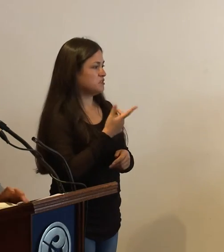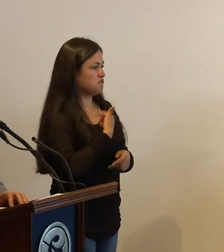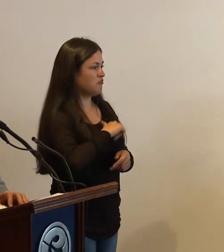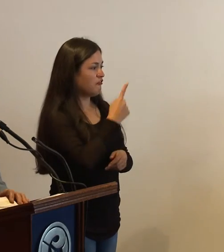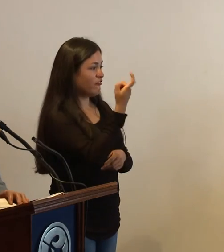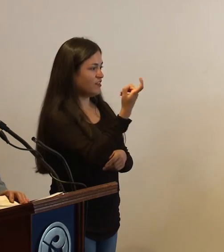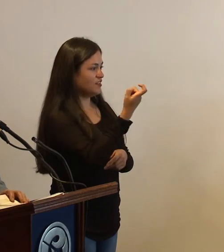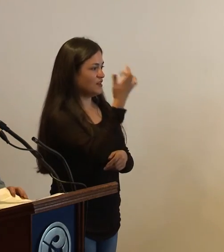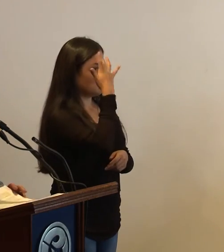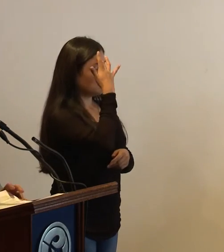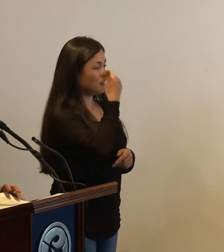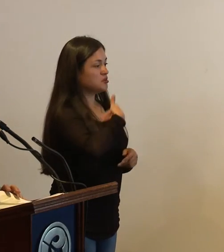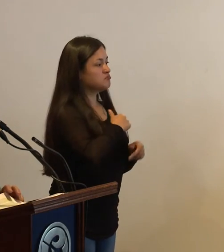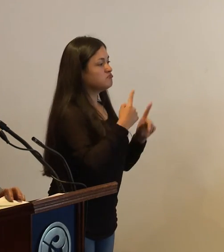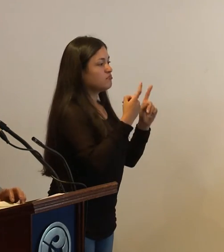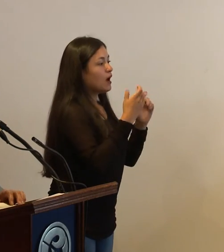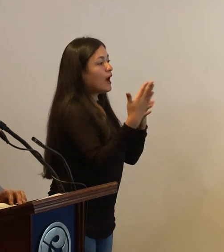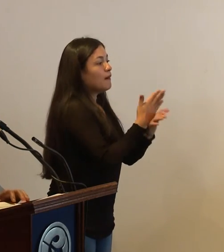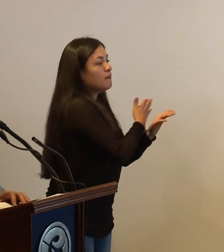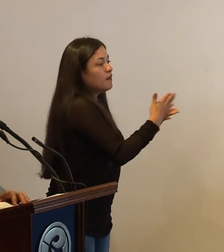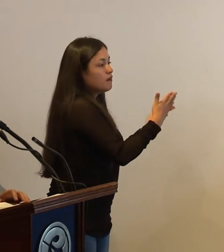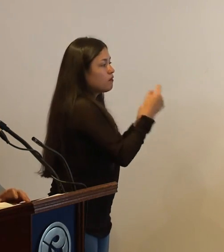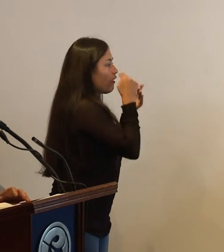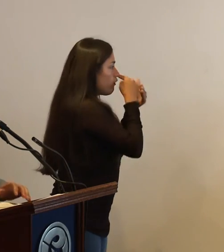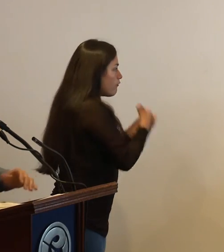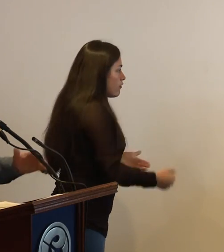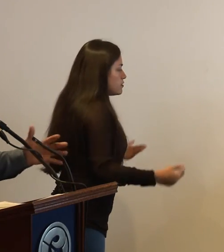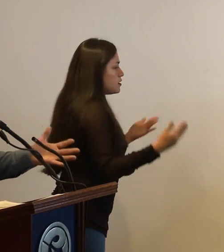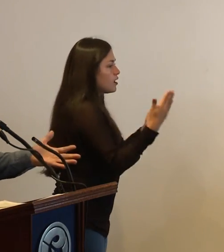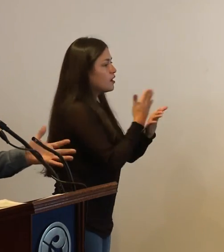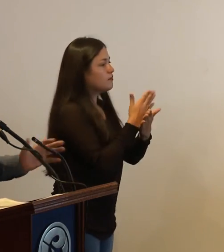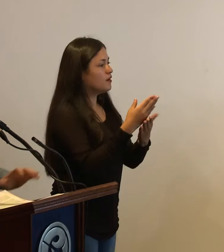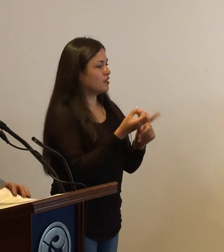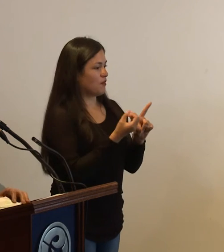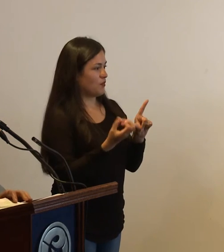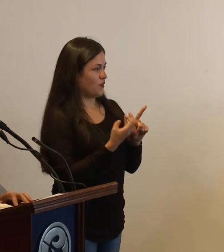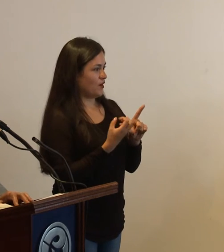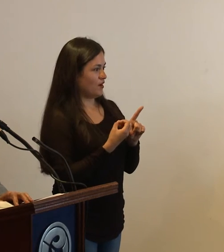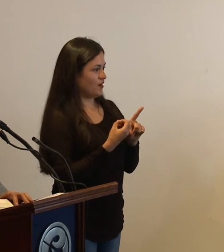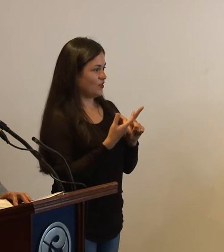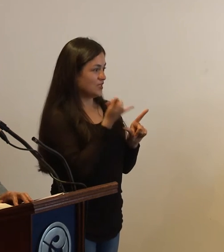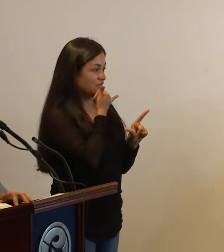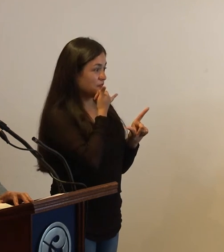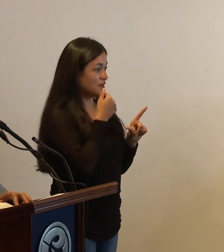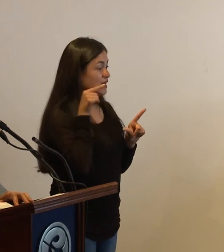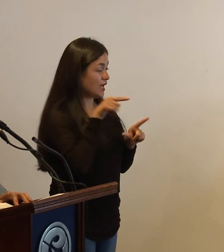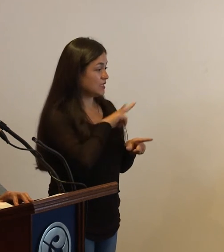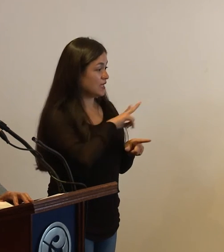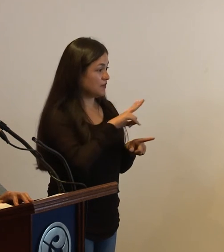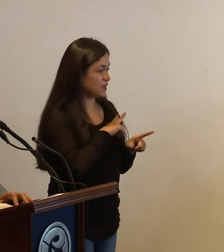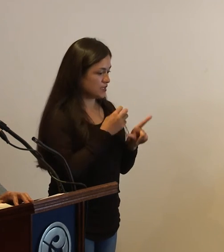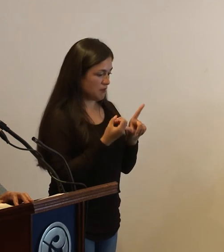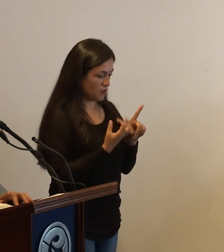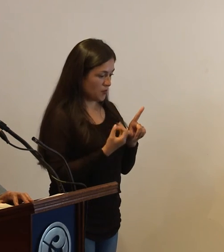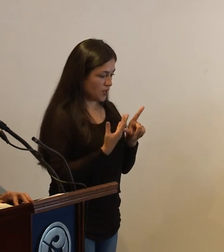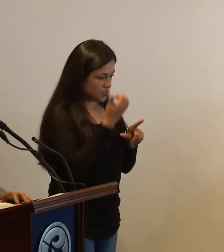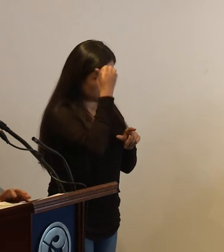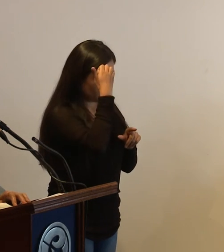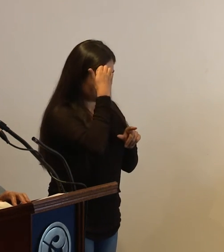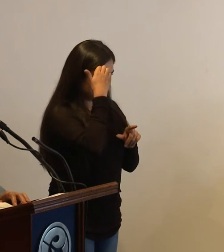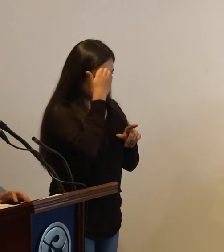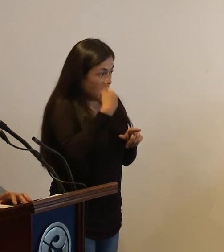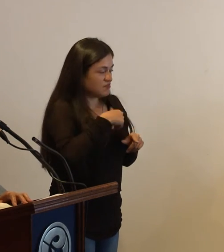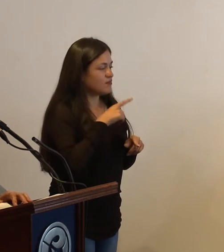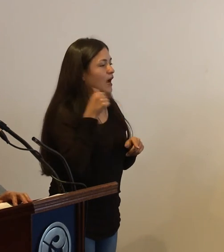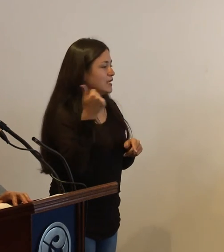ha permitido que los educadores populares empiecen como a meterse en un terreno que digamos que no está copado